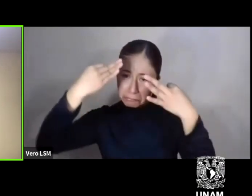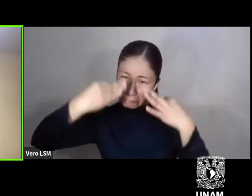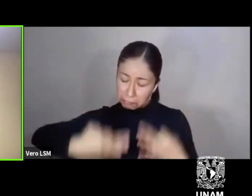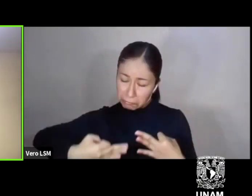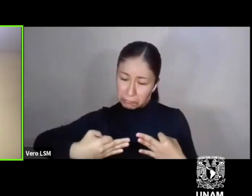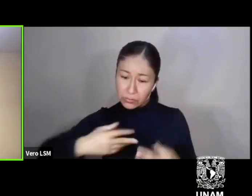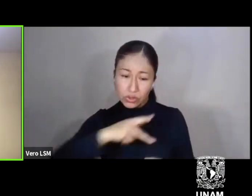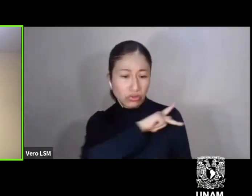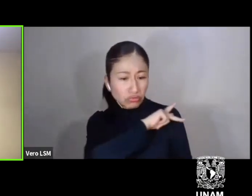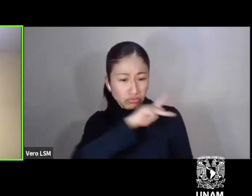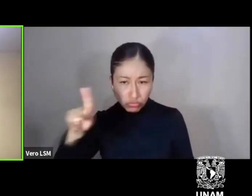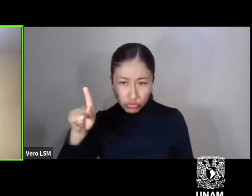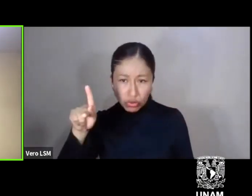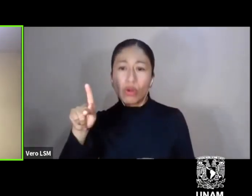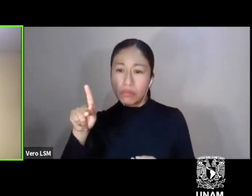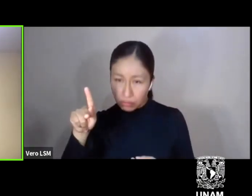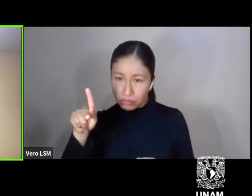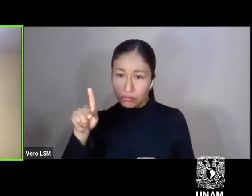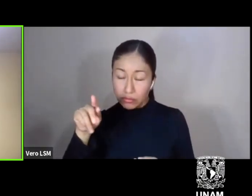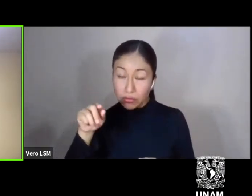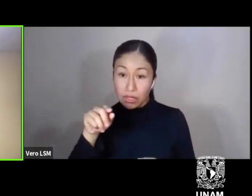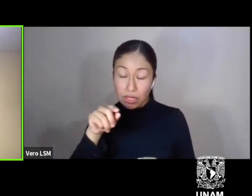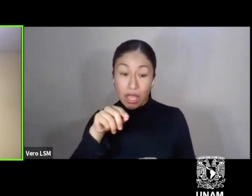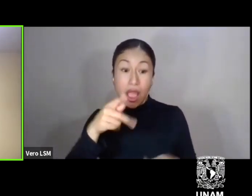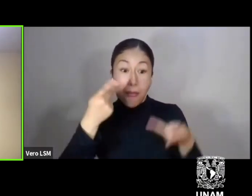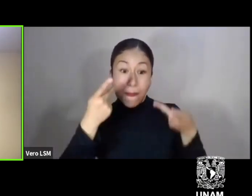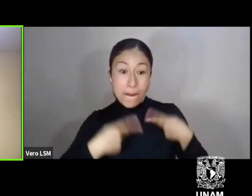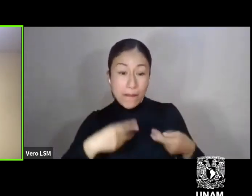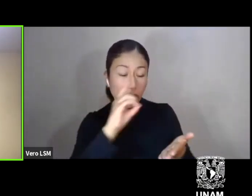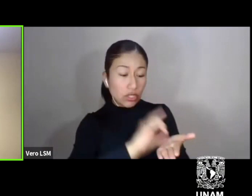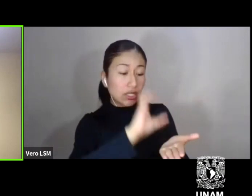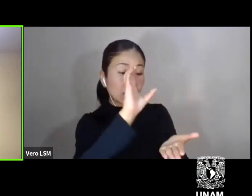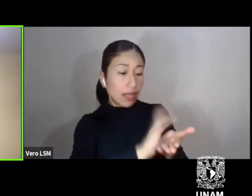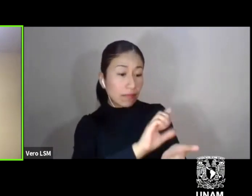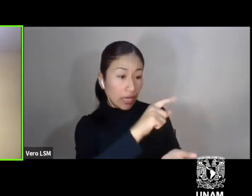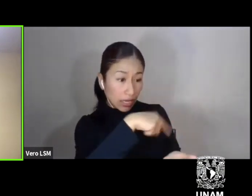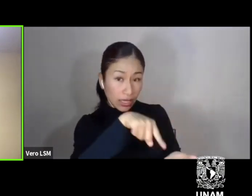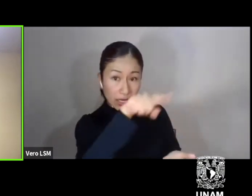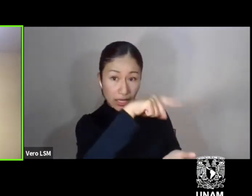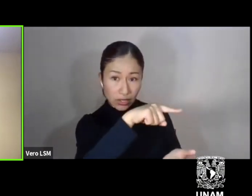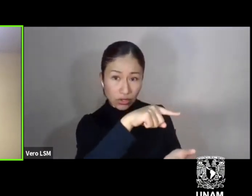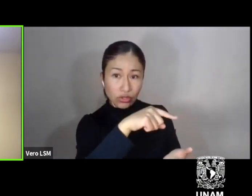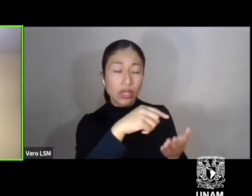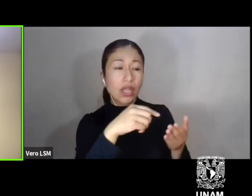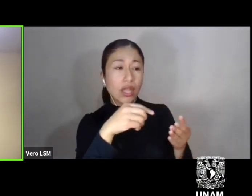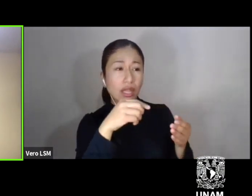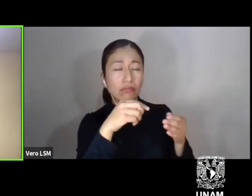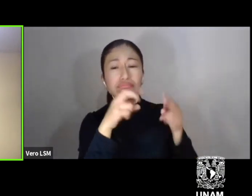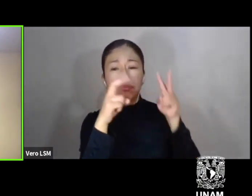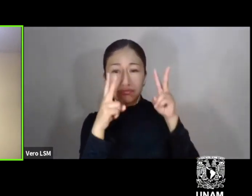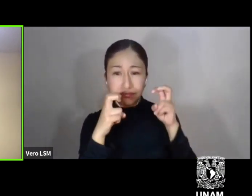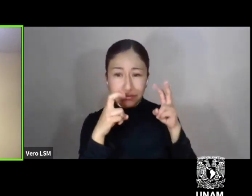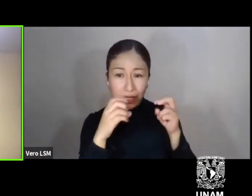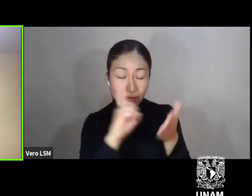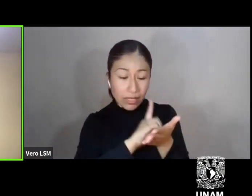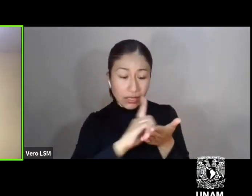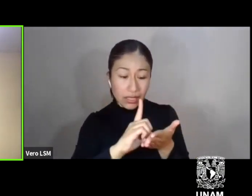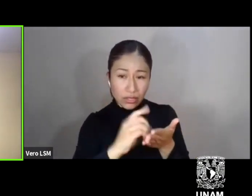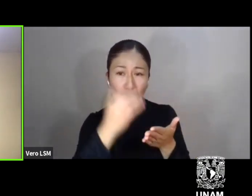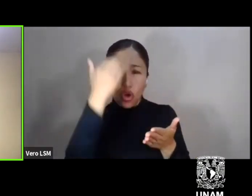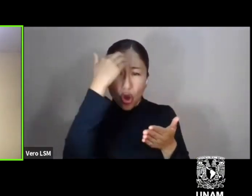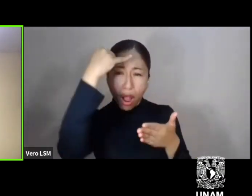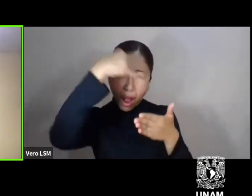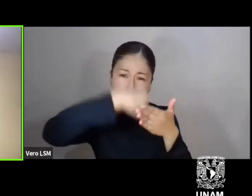que también les deberíamos de dar a conocer qué es lo que implica la discapacidad en este sistema. Y la discapacidad no